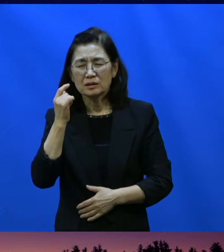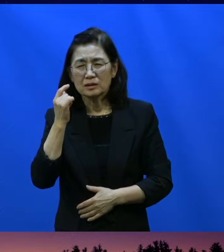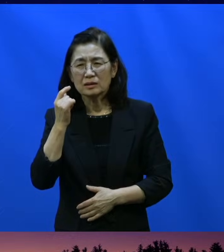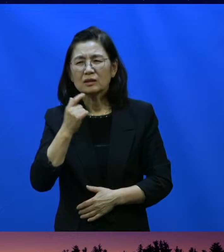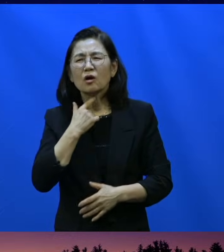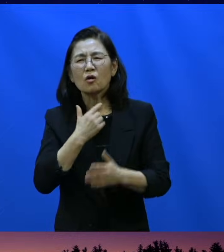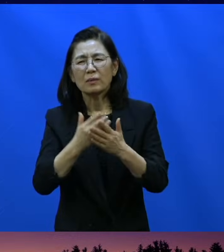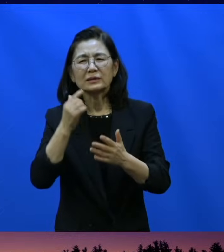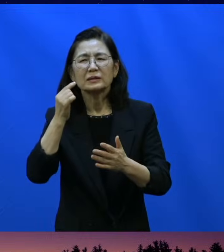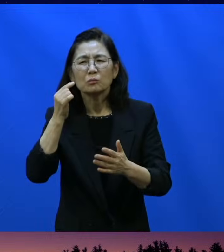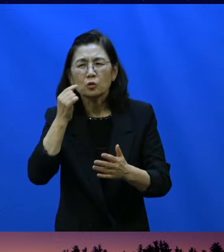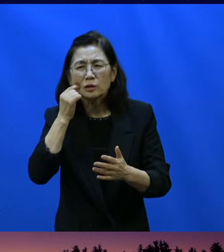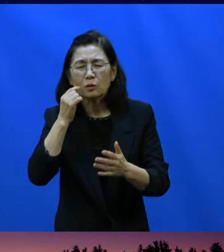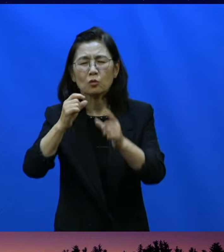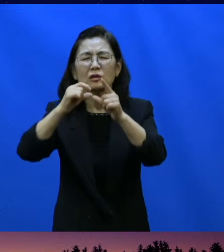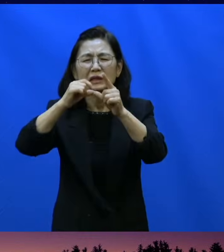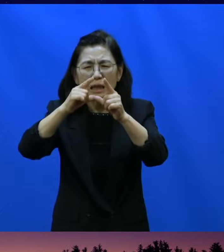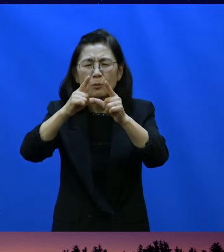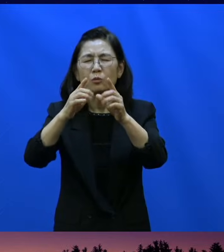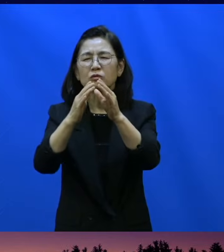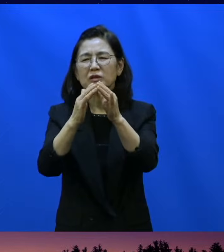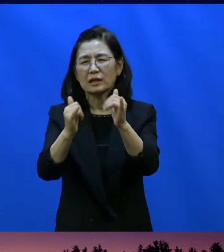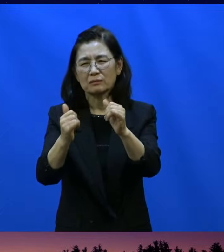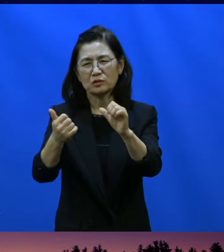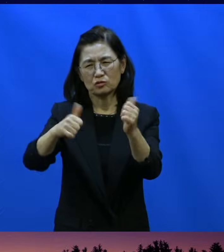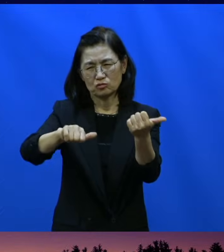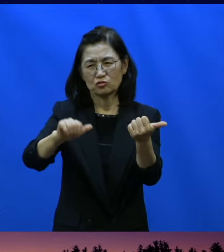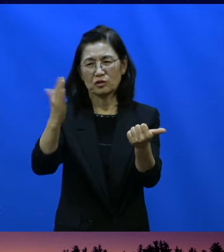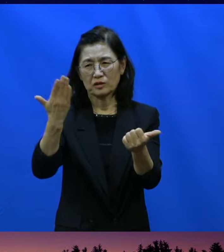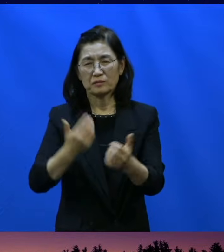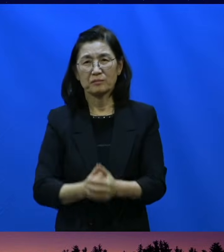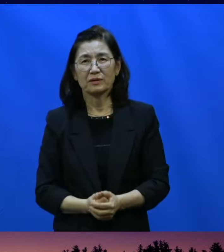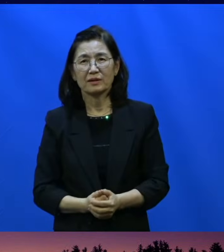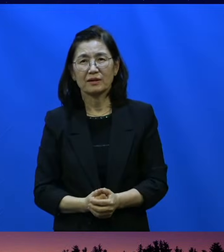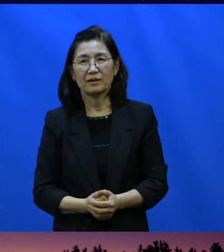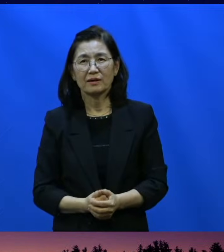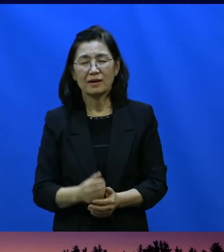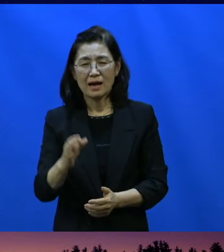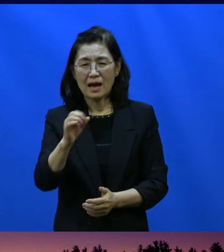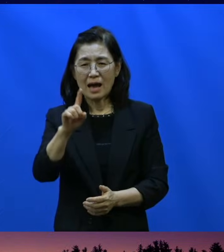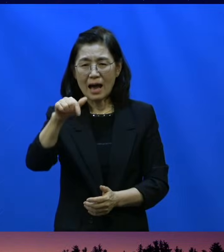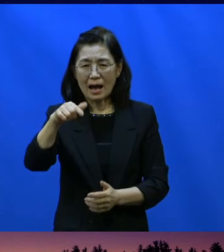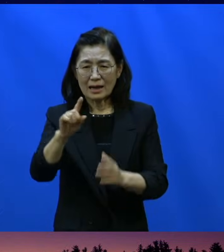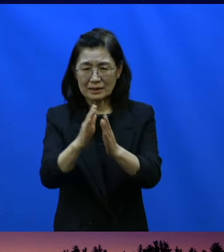사람이. 불행한 거죠. 아가스에서 우리 사랑을 눈뜨고